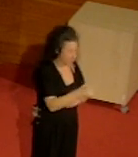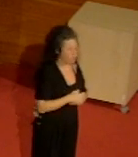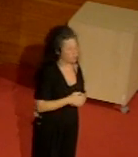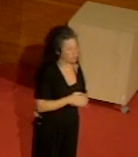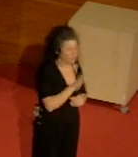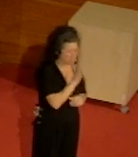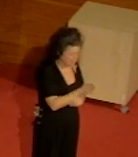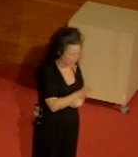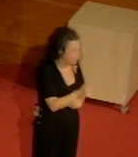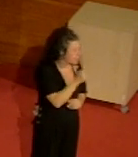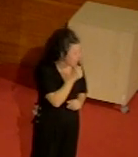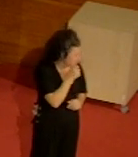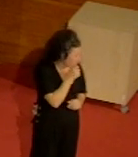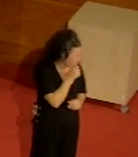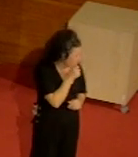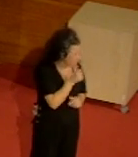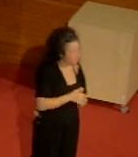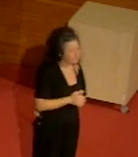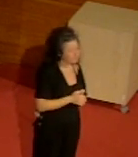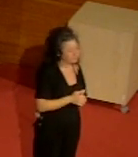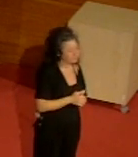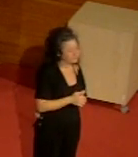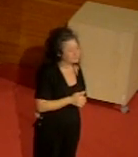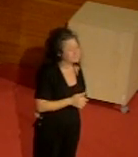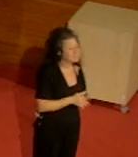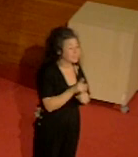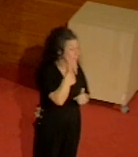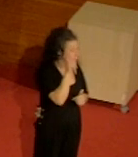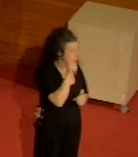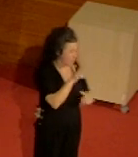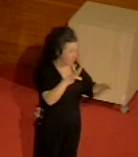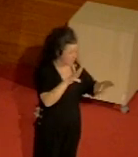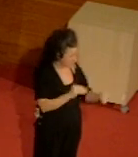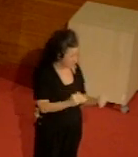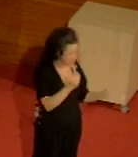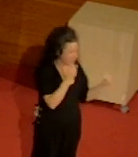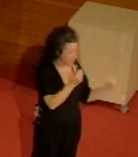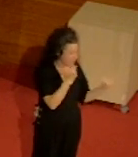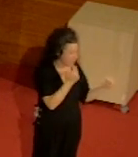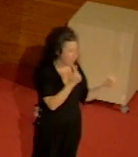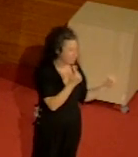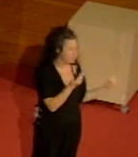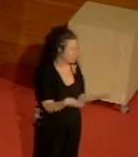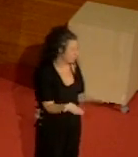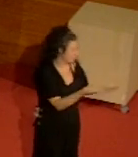micrófono. Y por favor, silenciar los teléfonos móviles. Muchas gracias. Agus, todo tuyo.